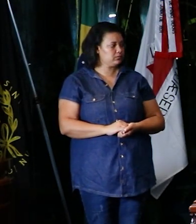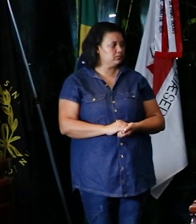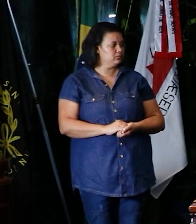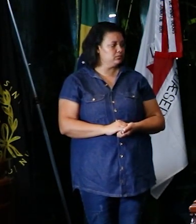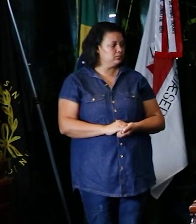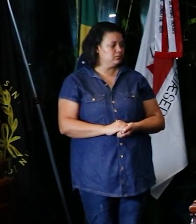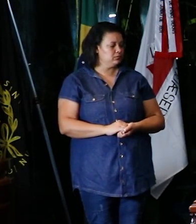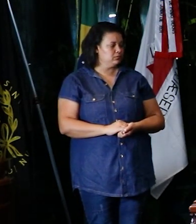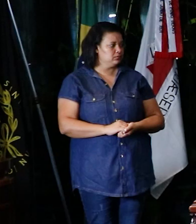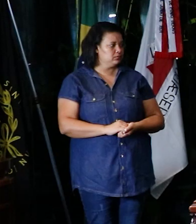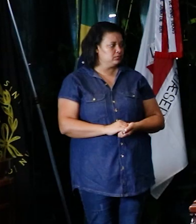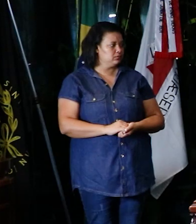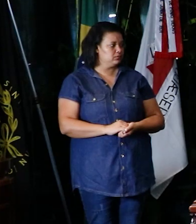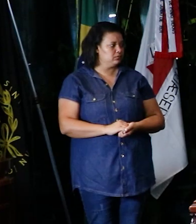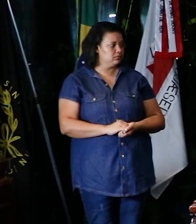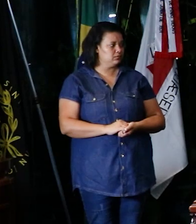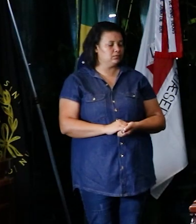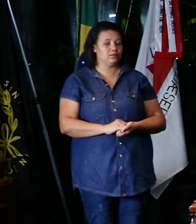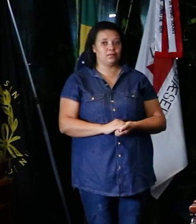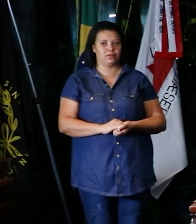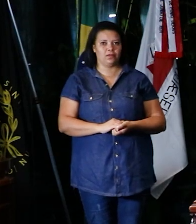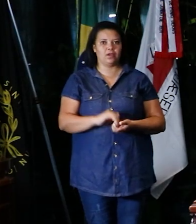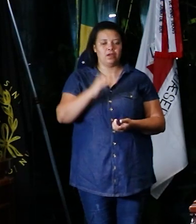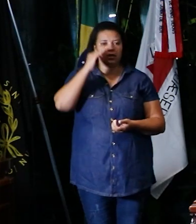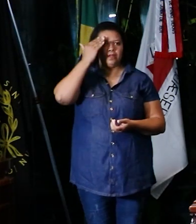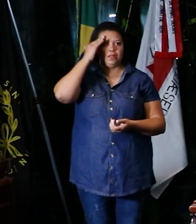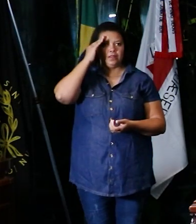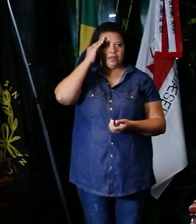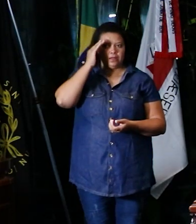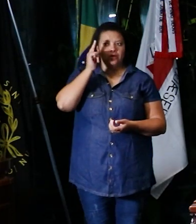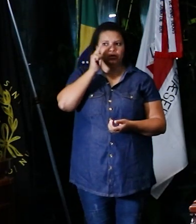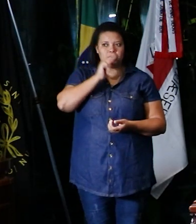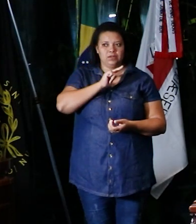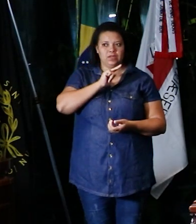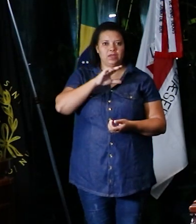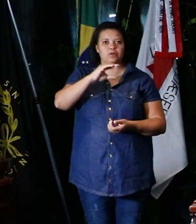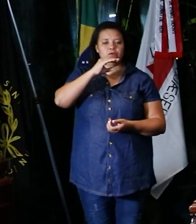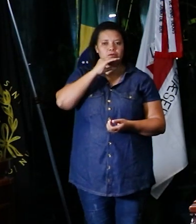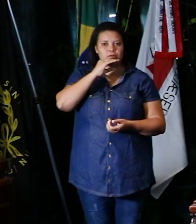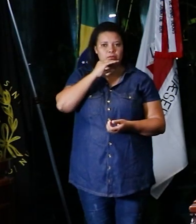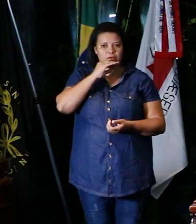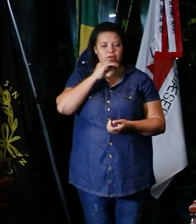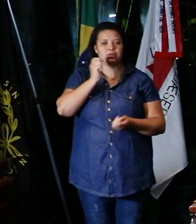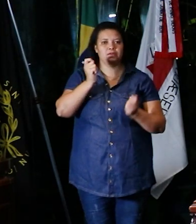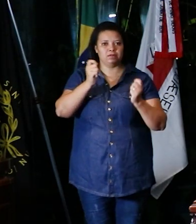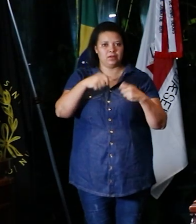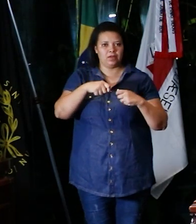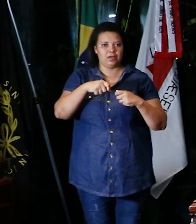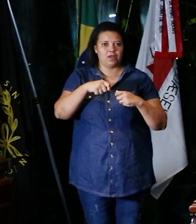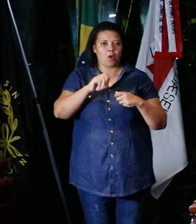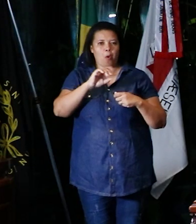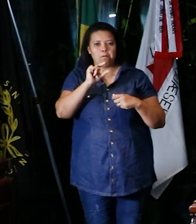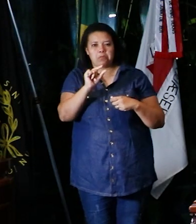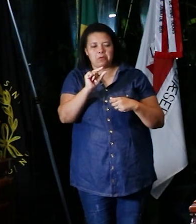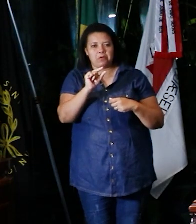Não deu para ter uma ideia de Drummond ou está um pouco